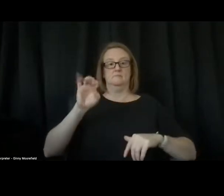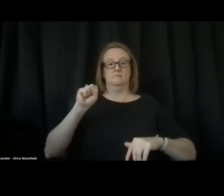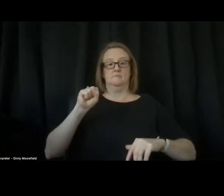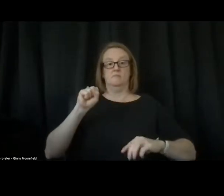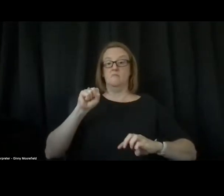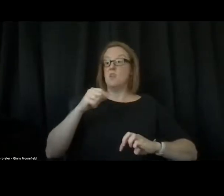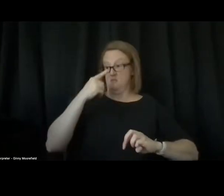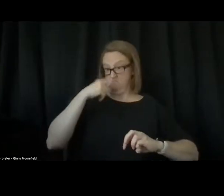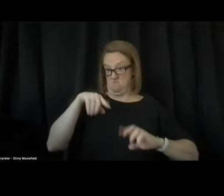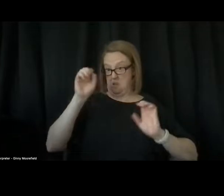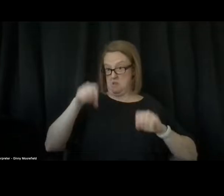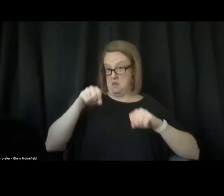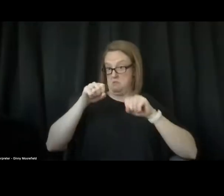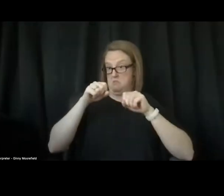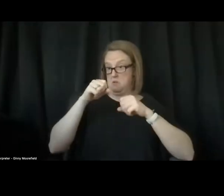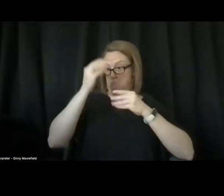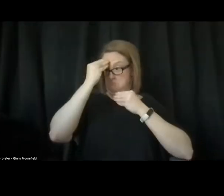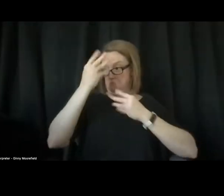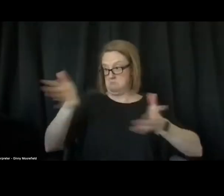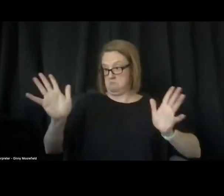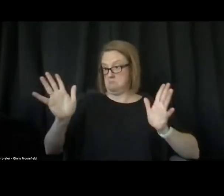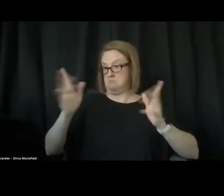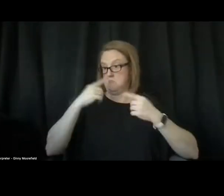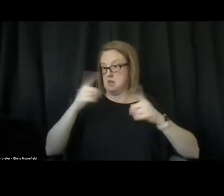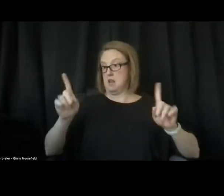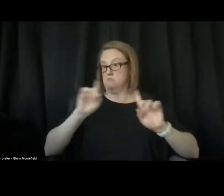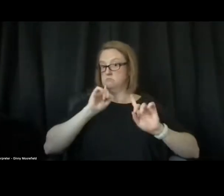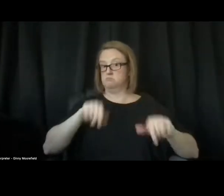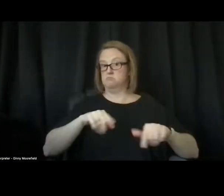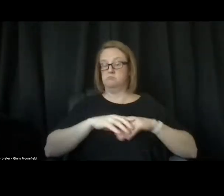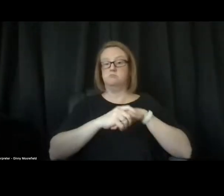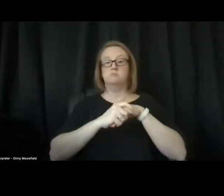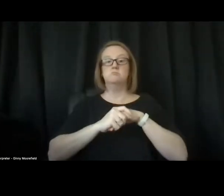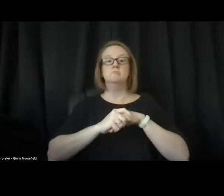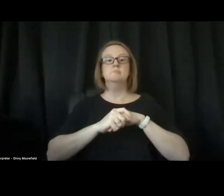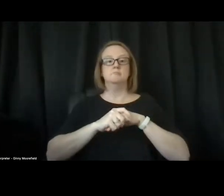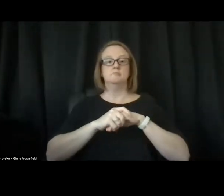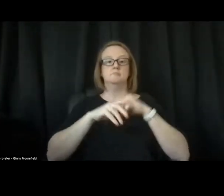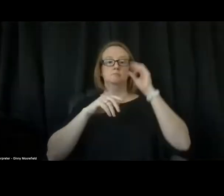Entonces sí podemos si puedes ver los resultados y los puedes compartir